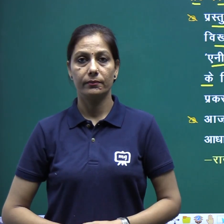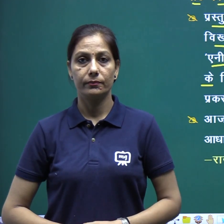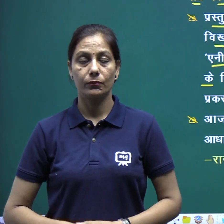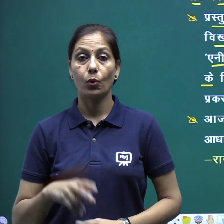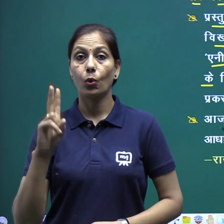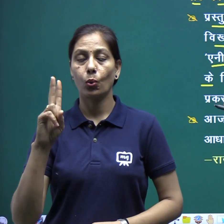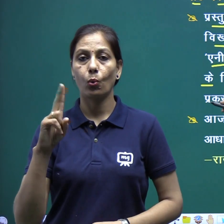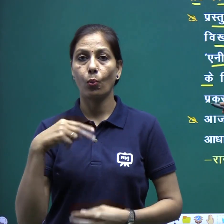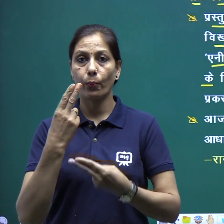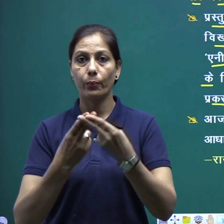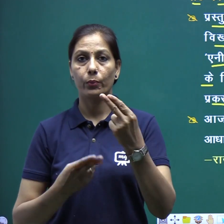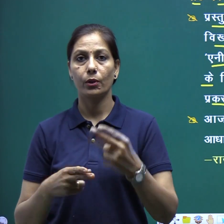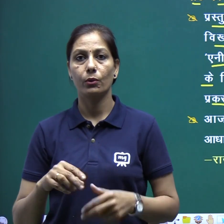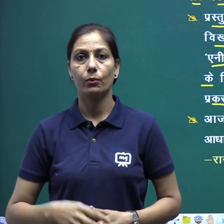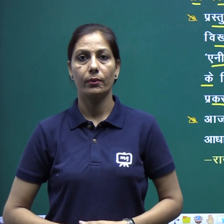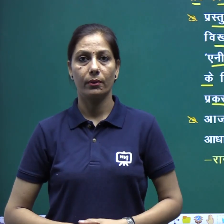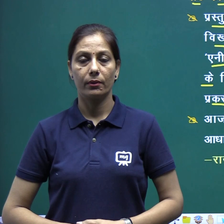2 प्रकरणों के तौर पर है।